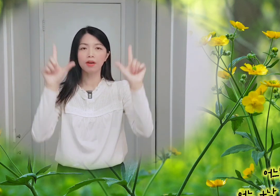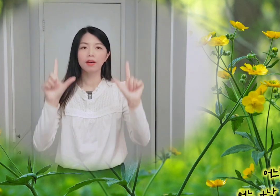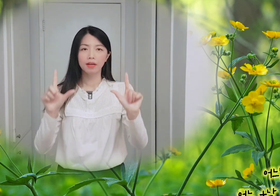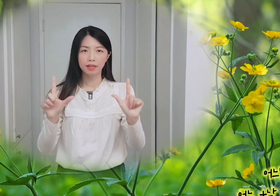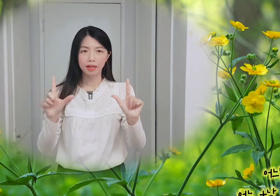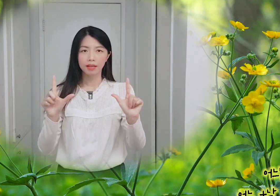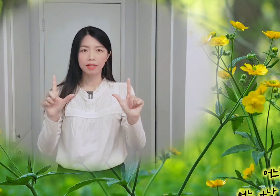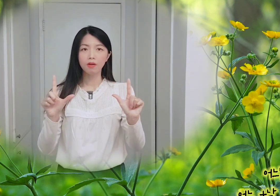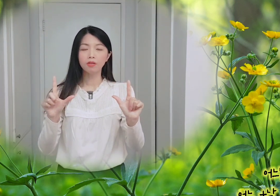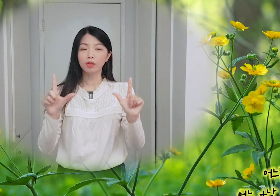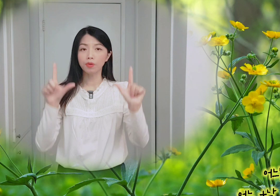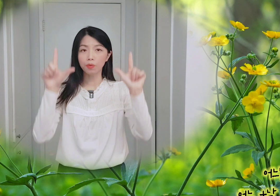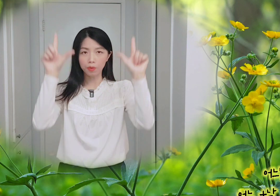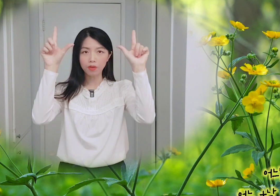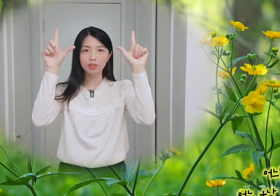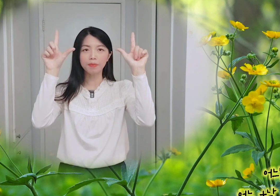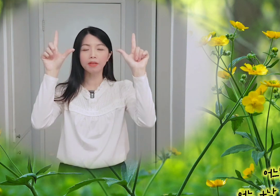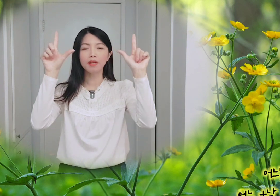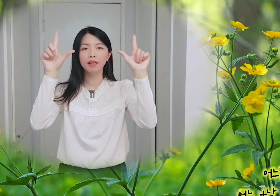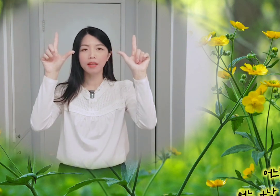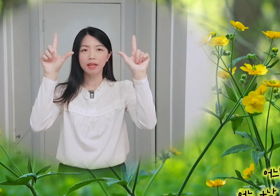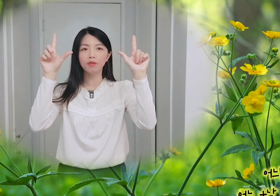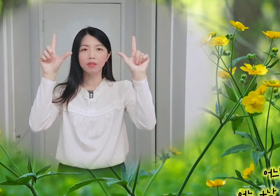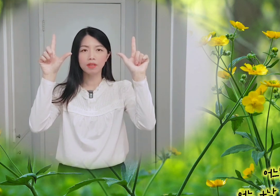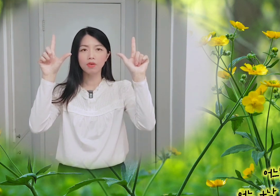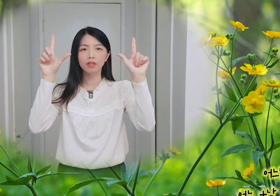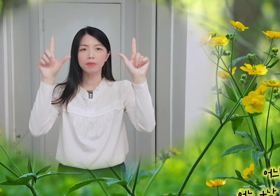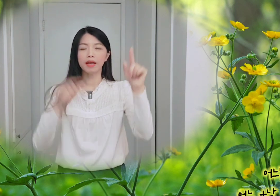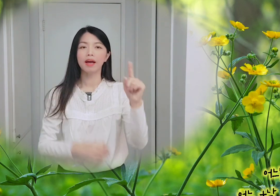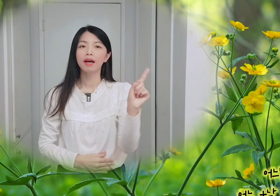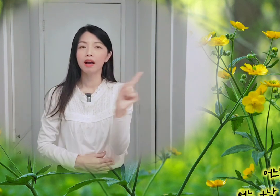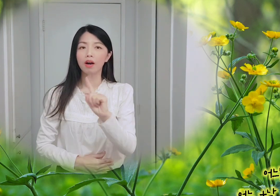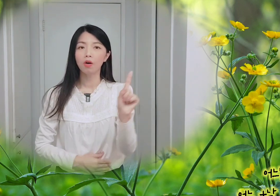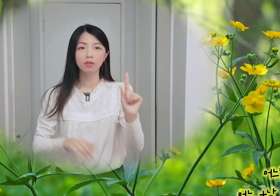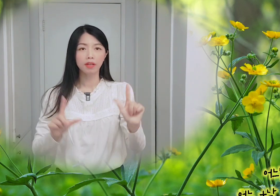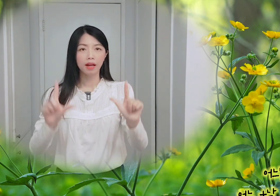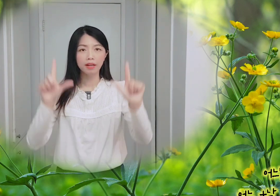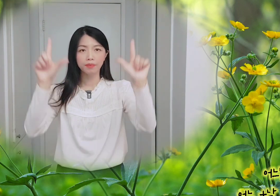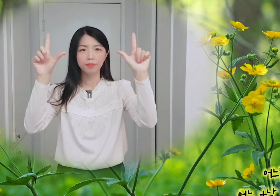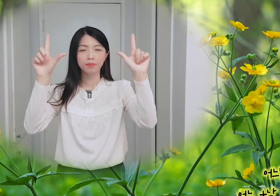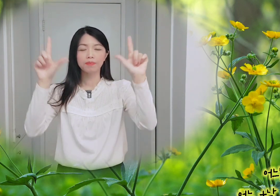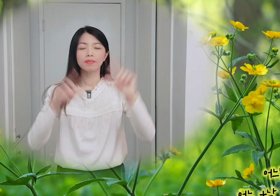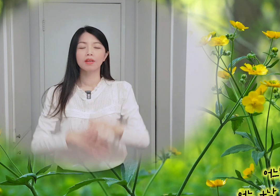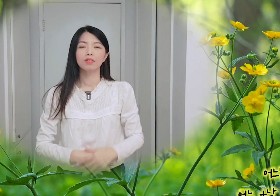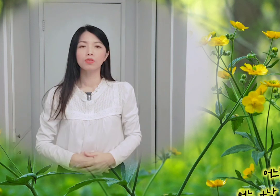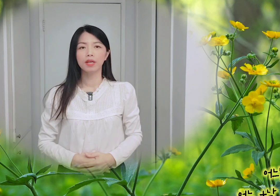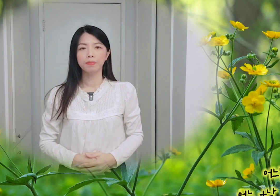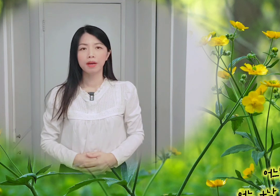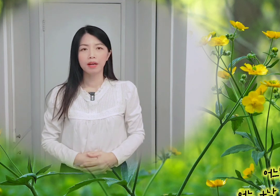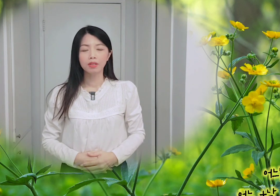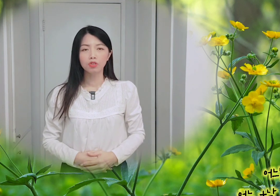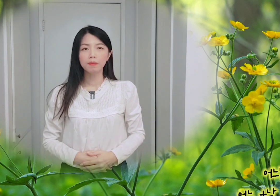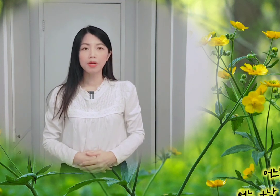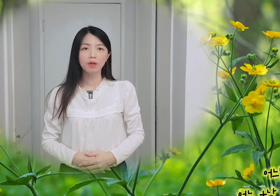돼요. 이 상태에서 그대로 위로 올려주시면 날이라고 한 뜻의 수어가 됩니다. 어느 날,